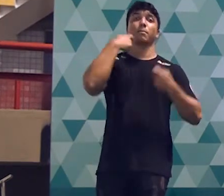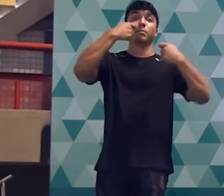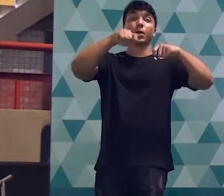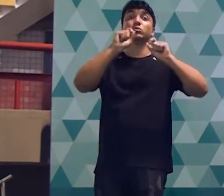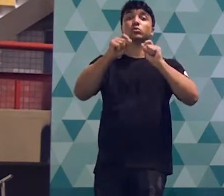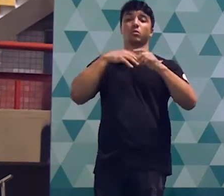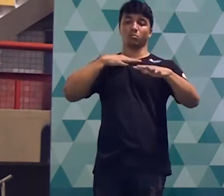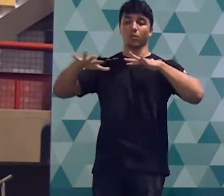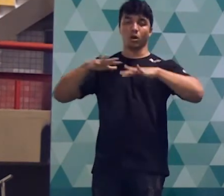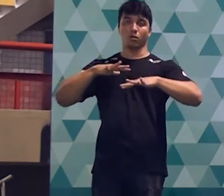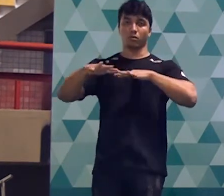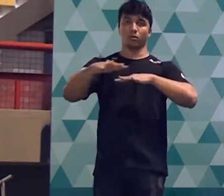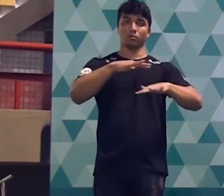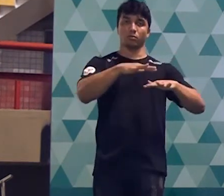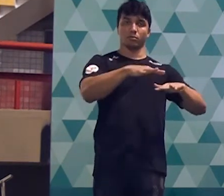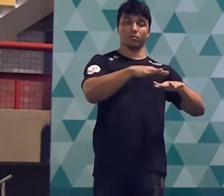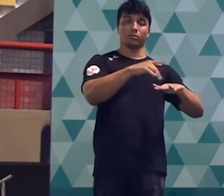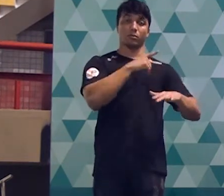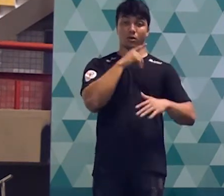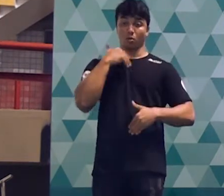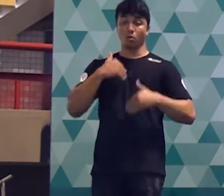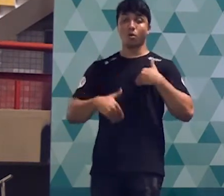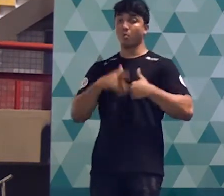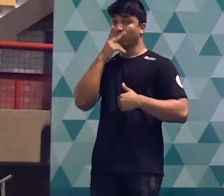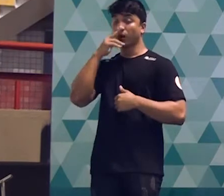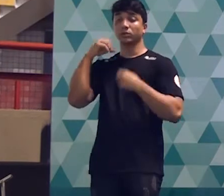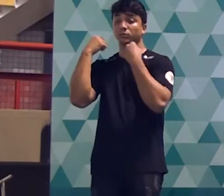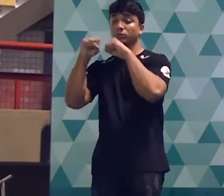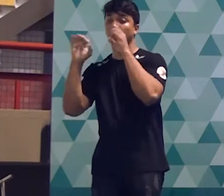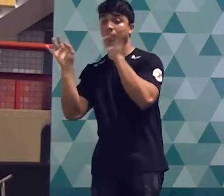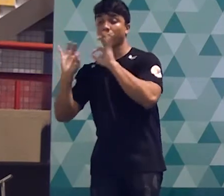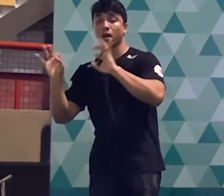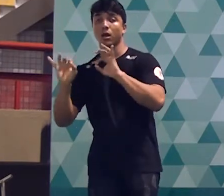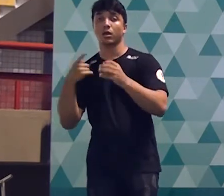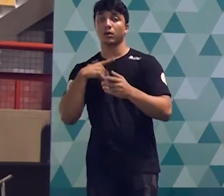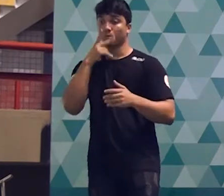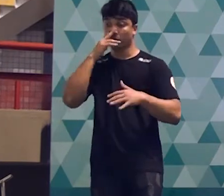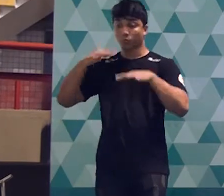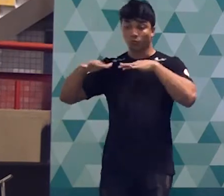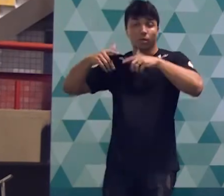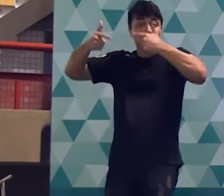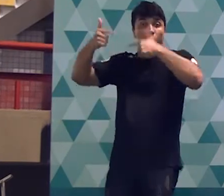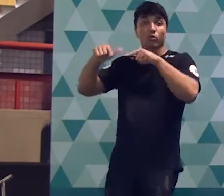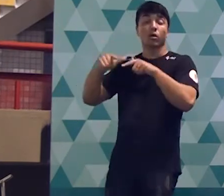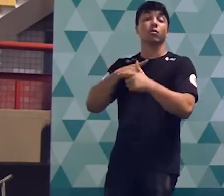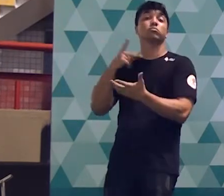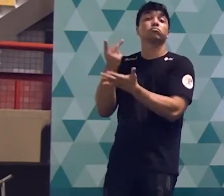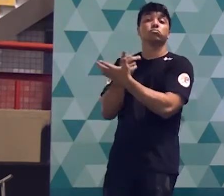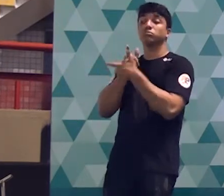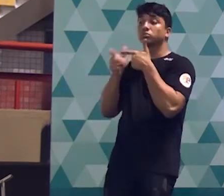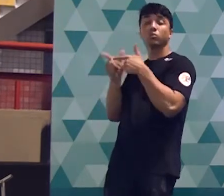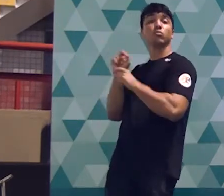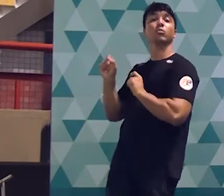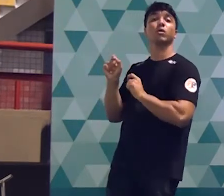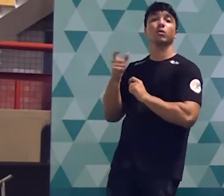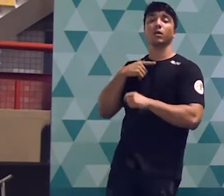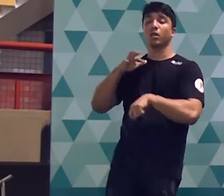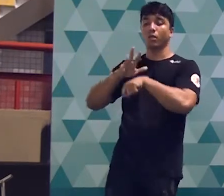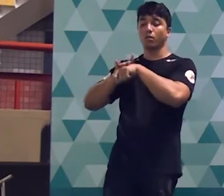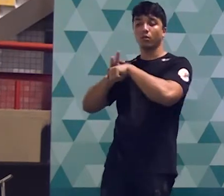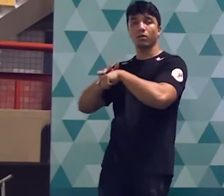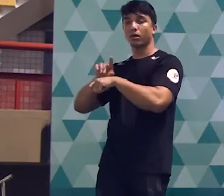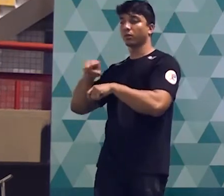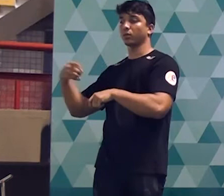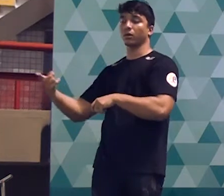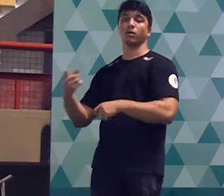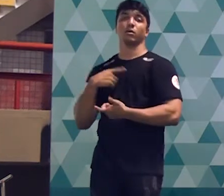movimento. Um corpo que não se exercita, um corpo que não é movimentado, ele vai adoecer.